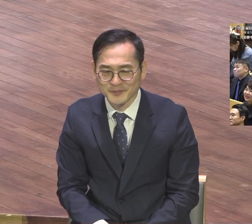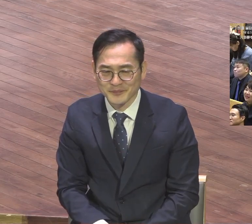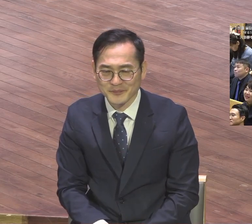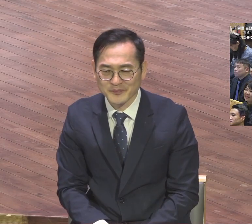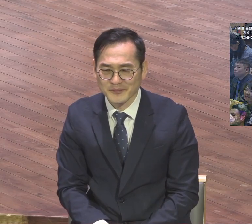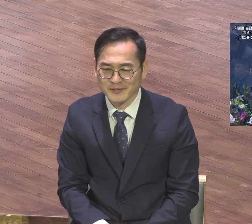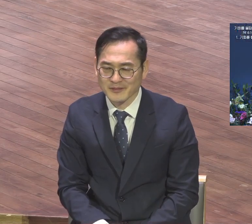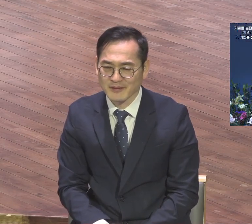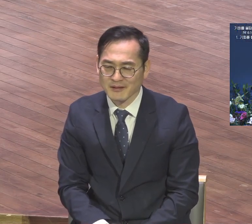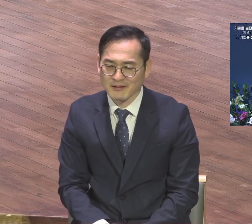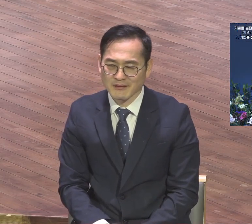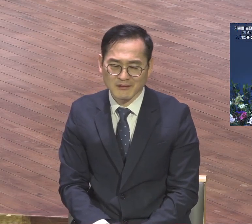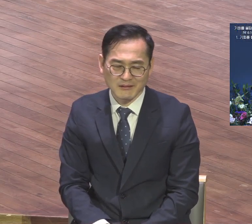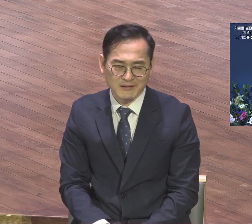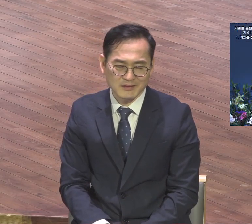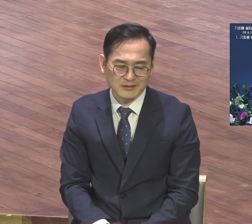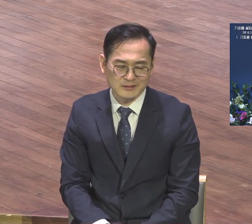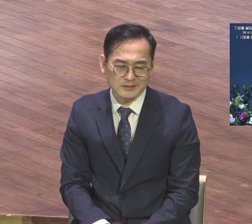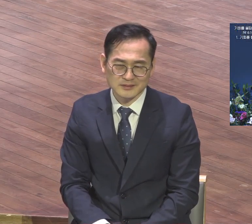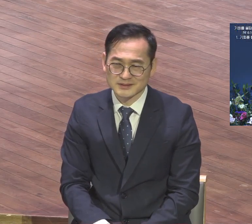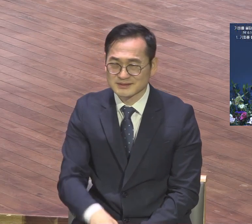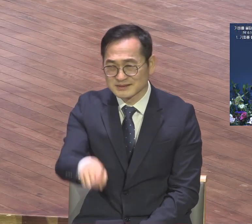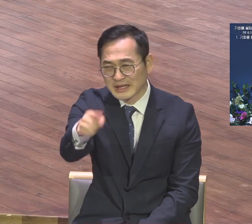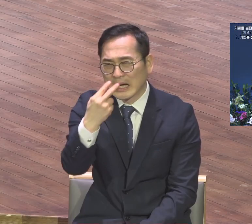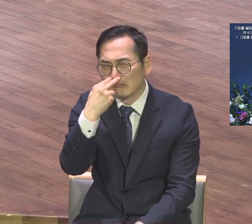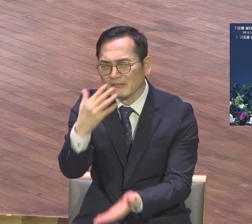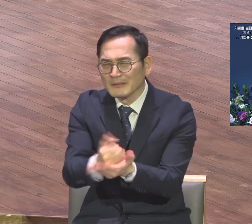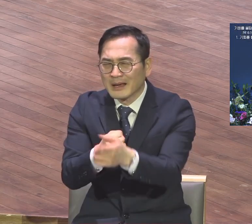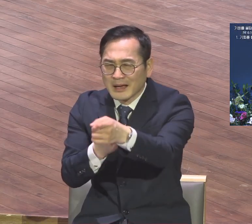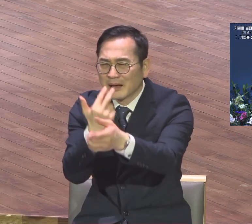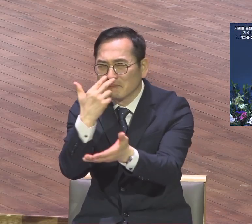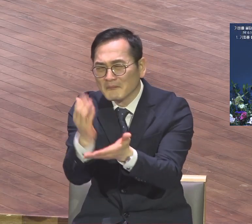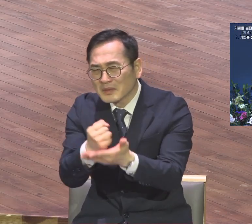불쾌하게 여겼다. 내가 니를 잘 아는데.